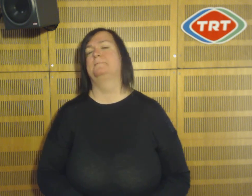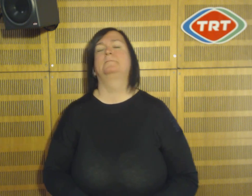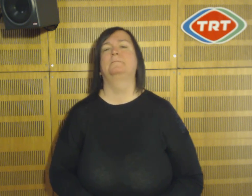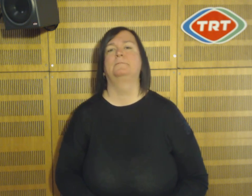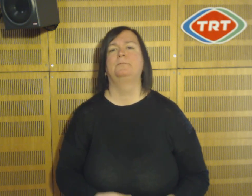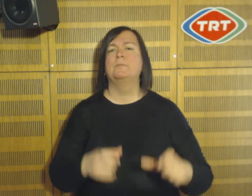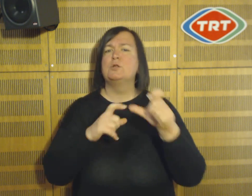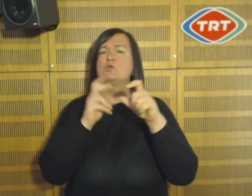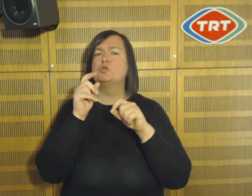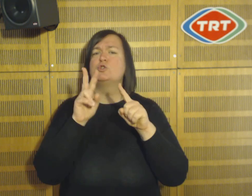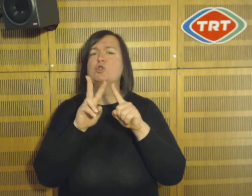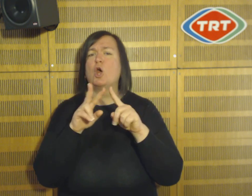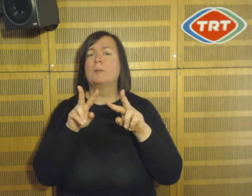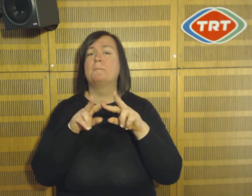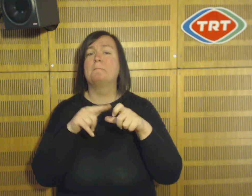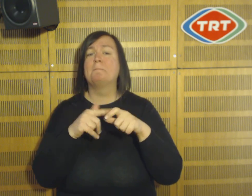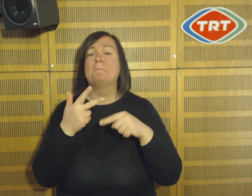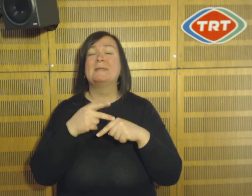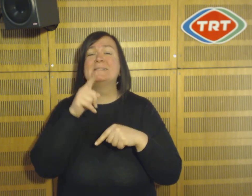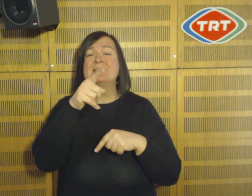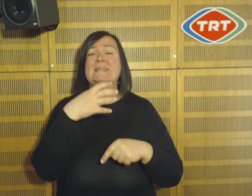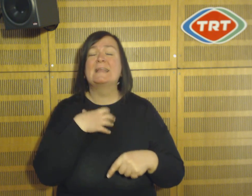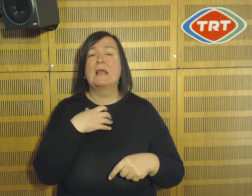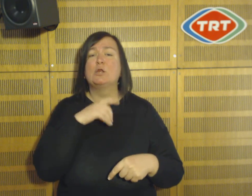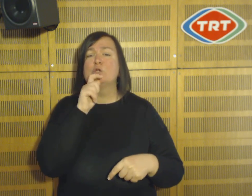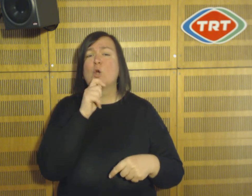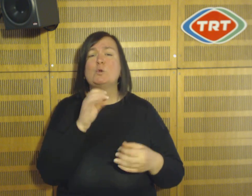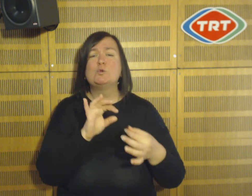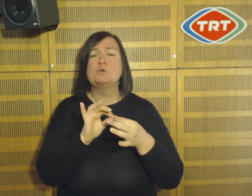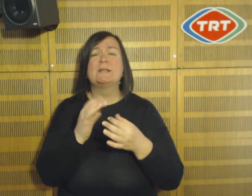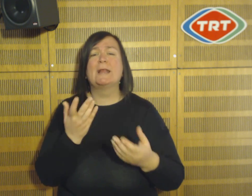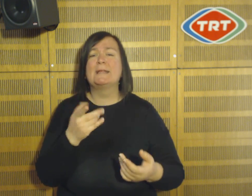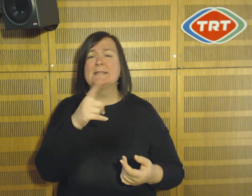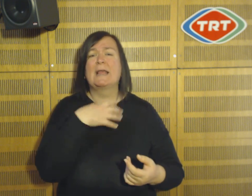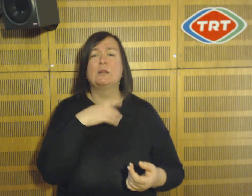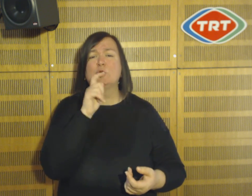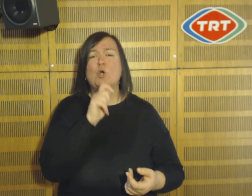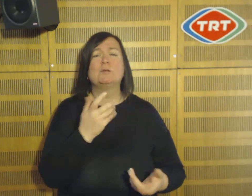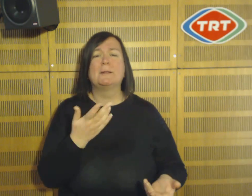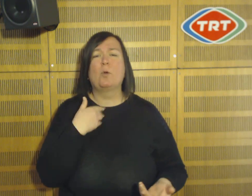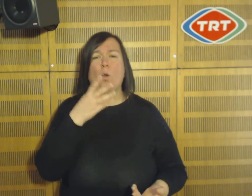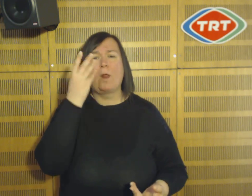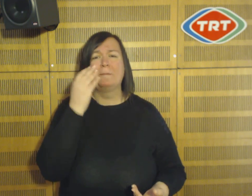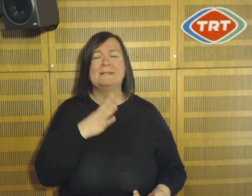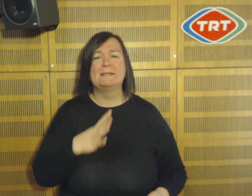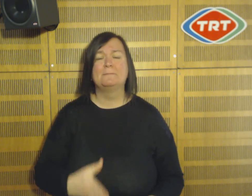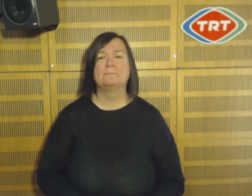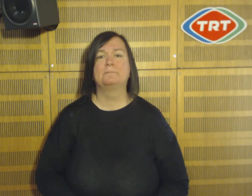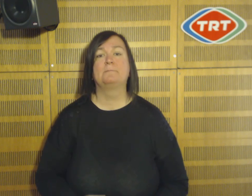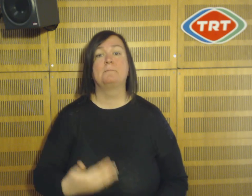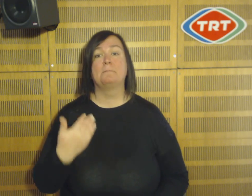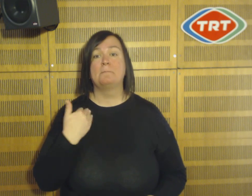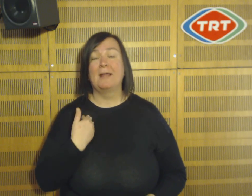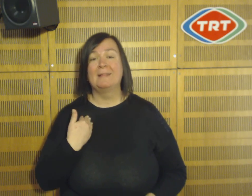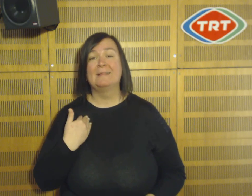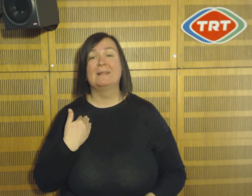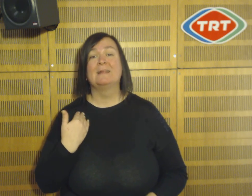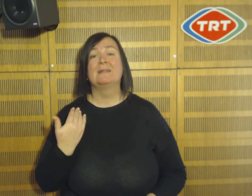Sayın Sönmez sizin kendi sözünüz nedir verdiğiniz söz onu da öğrenmek istedim ben ben aslında tüm